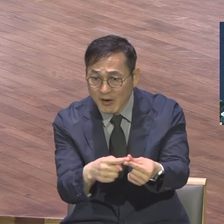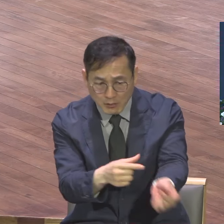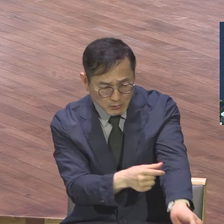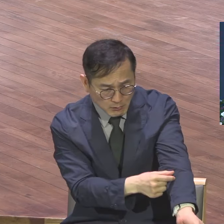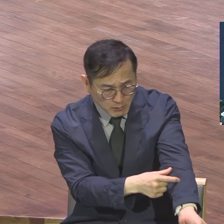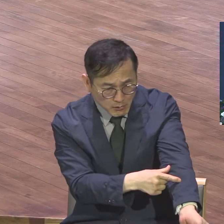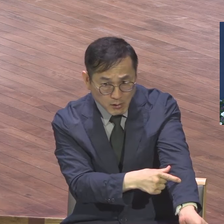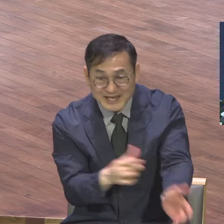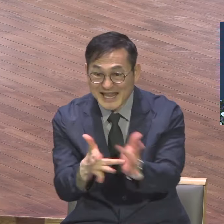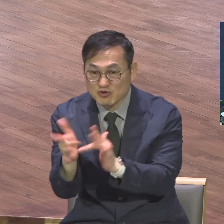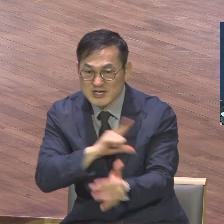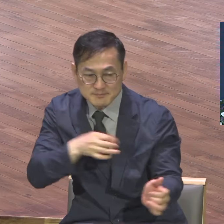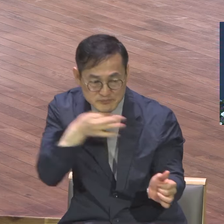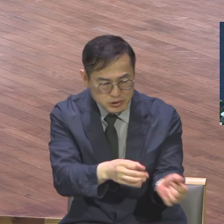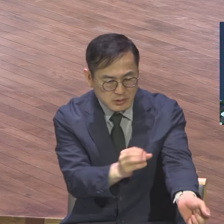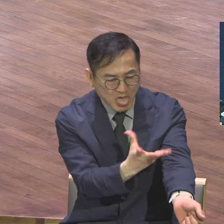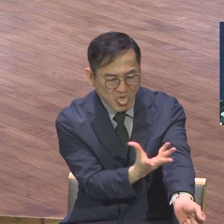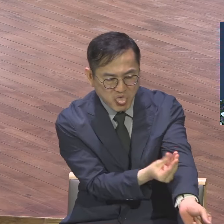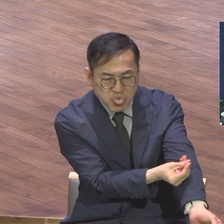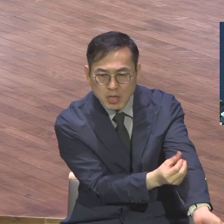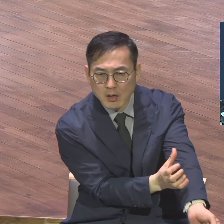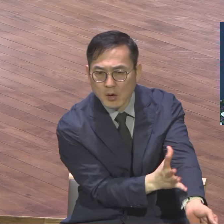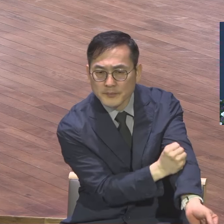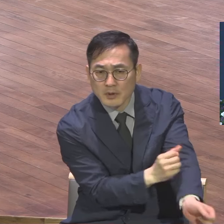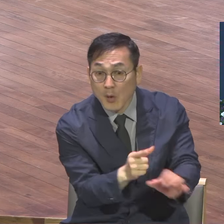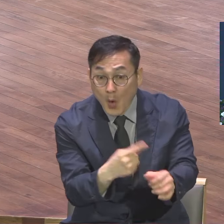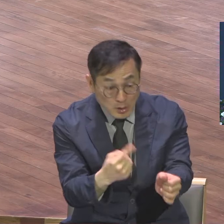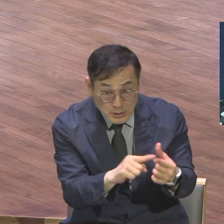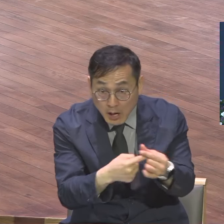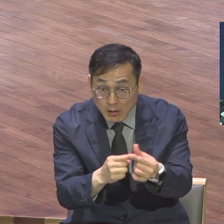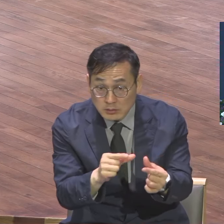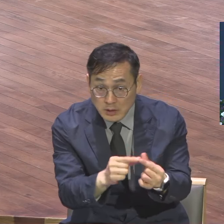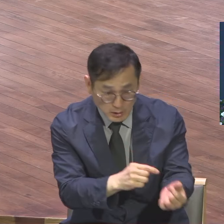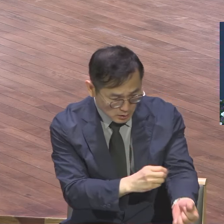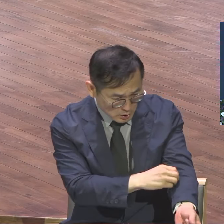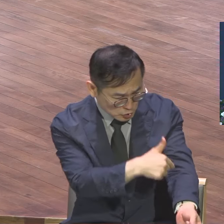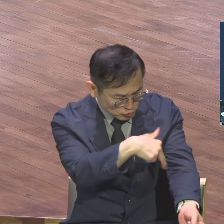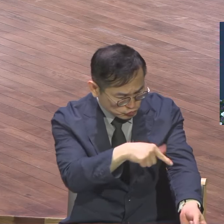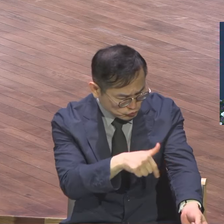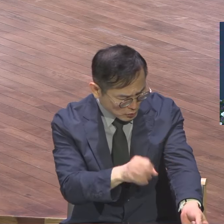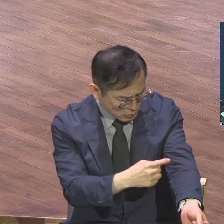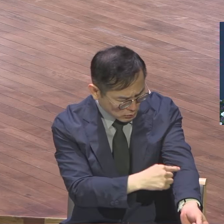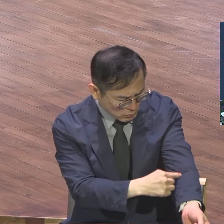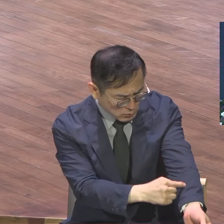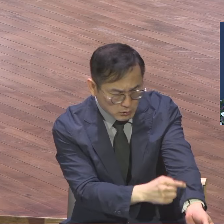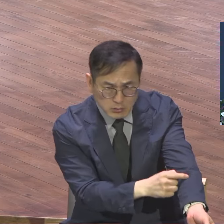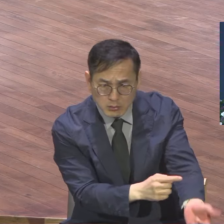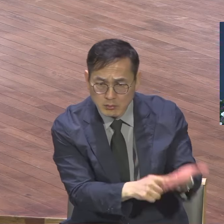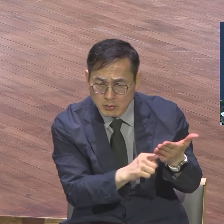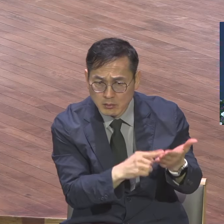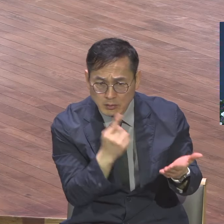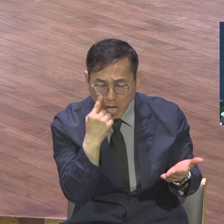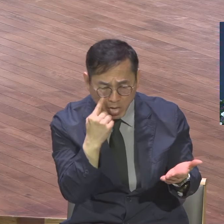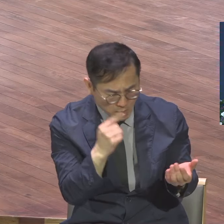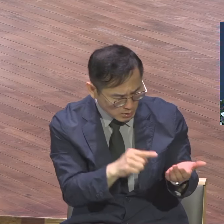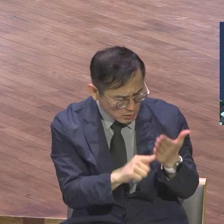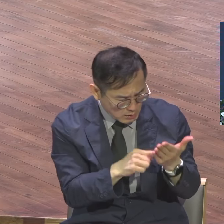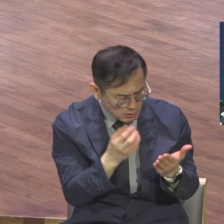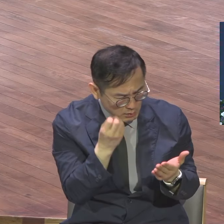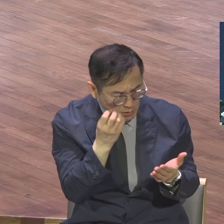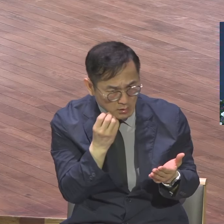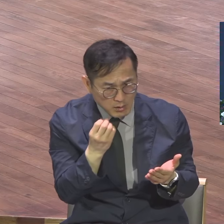이름은 없어져. 그래가지고 혼자 살아와서 인사하러 온 거요. 유 목사님들 인사하러 혼자 살아와서